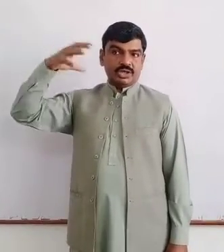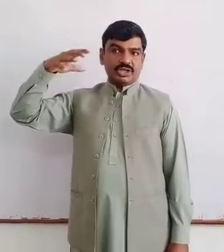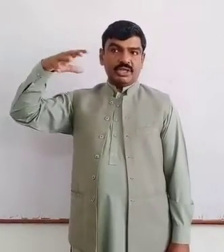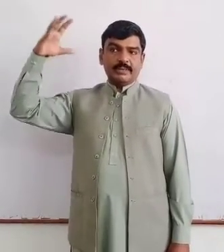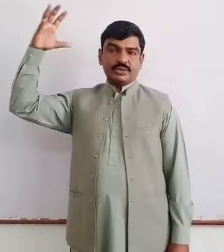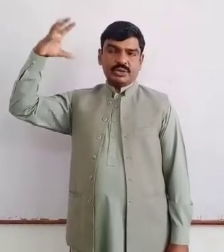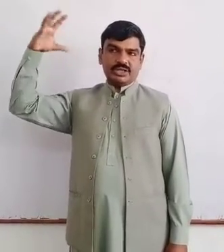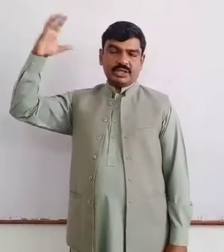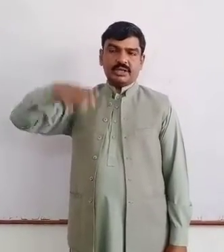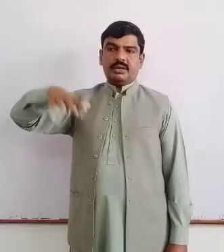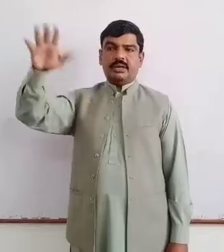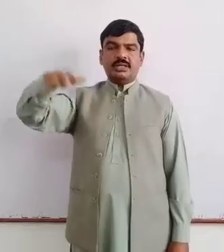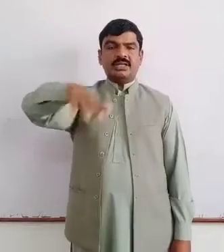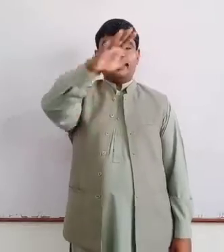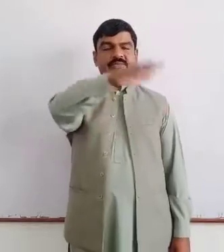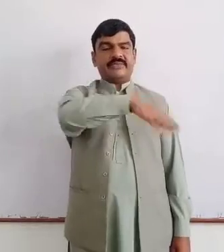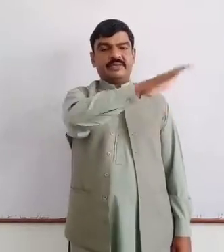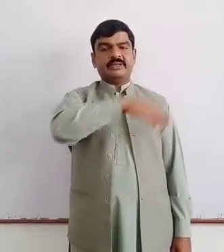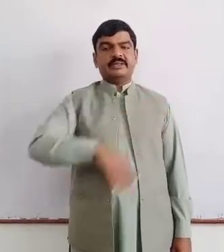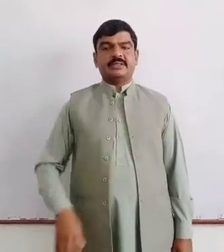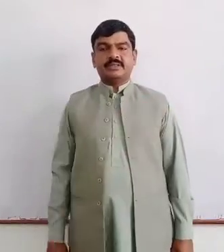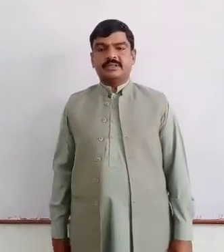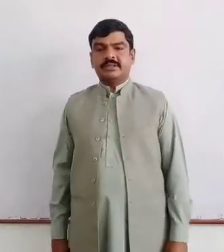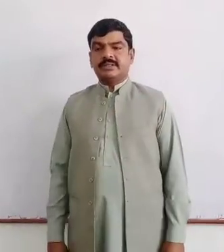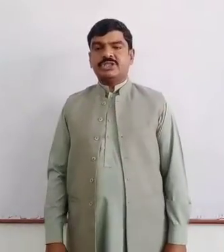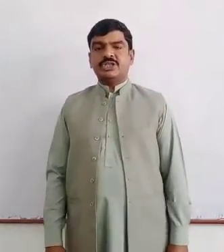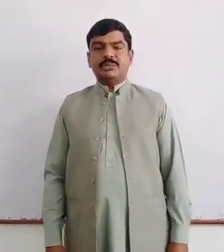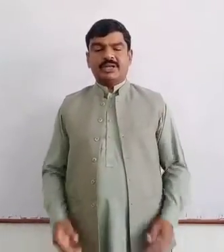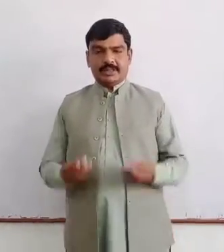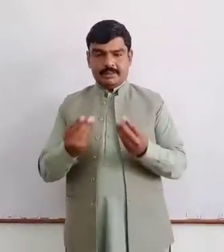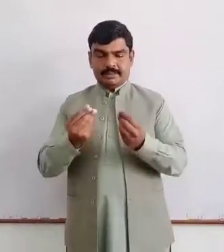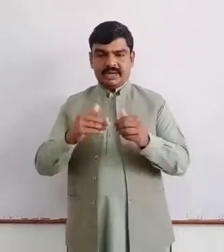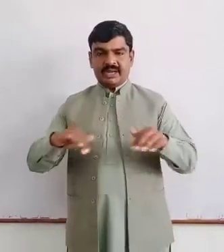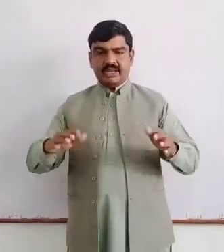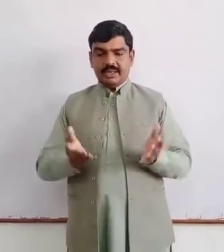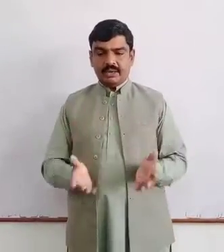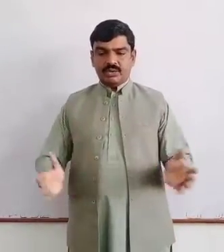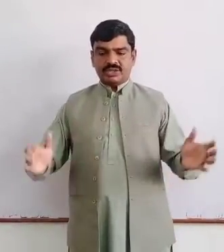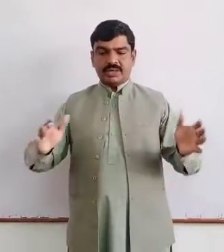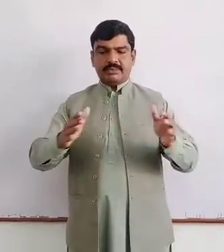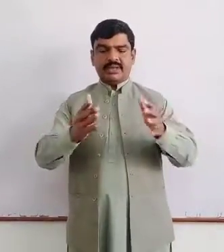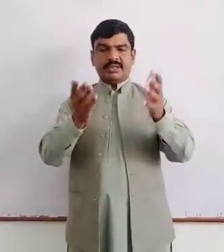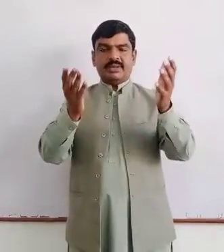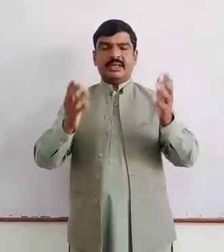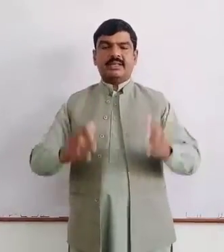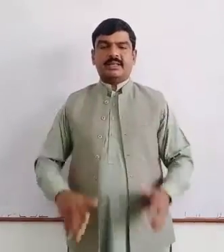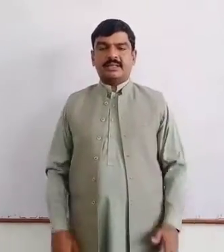रोशनी सूरज की और हर तरफ। चिकनी मिट्टी। चिकनी मिट्टी मट्टी उससे बर्तन बनाए जाते हैं जैसे